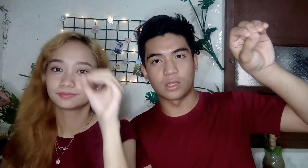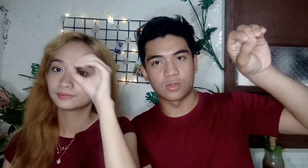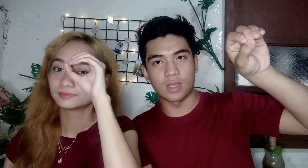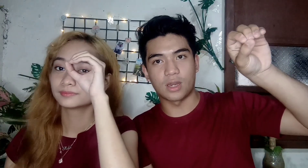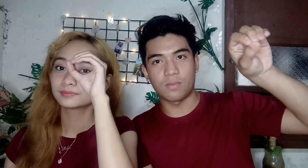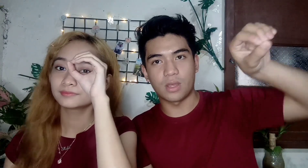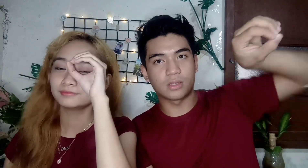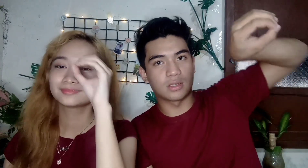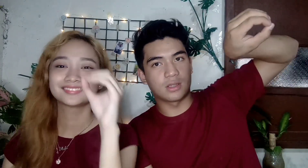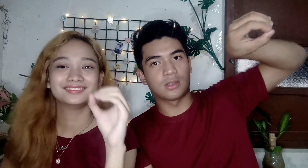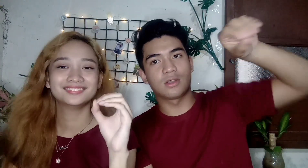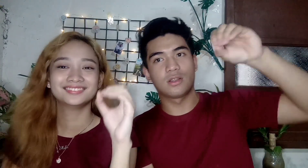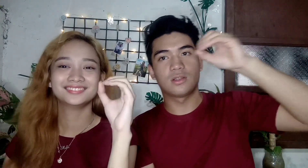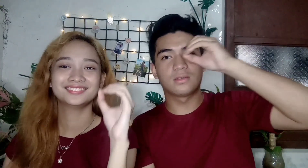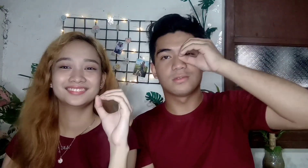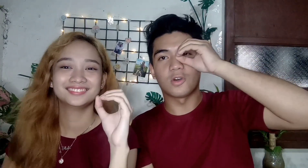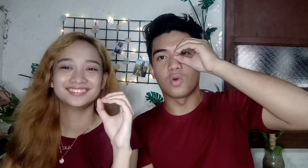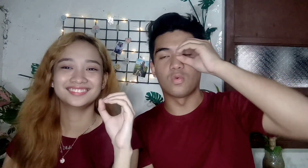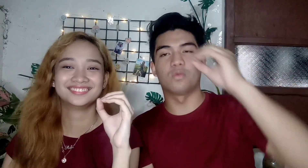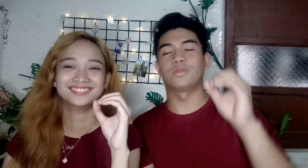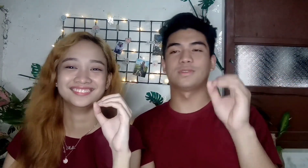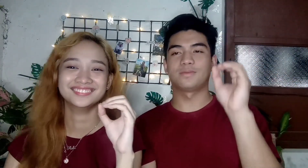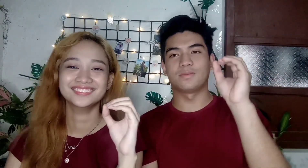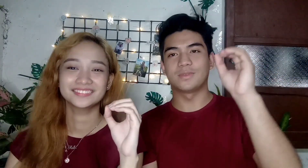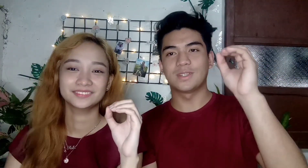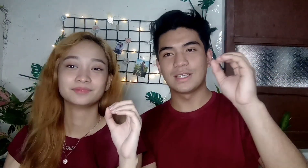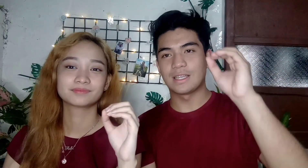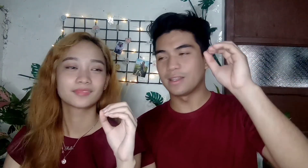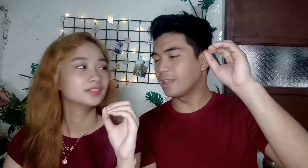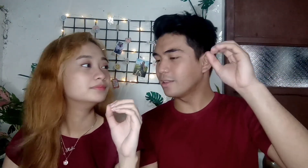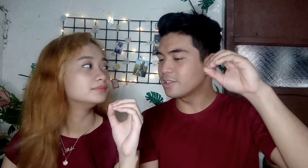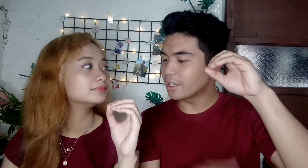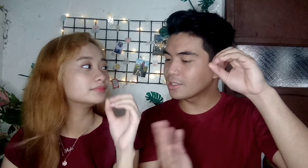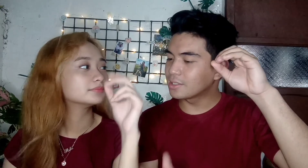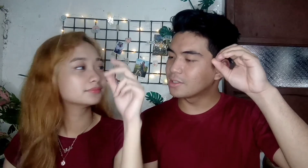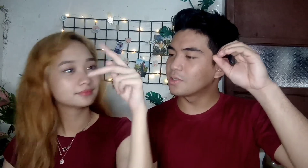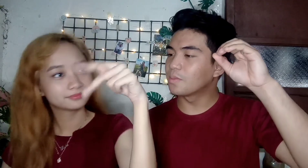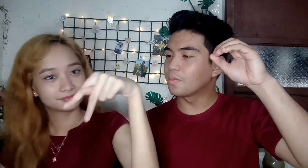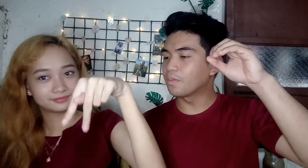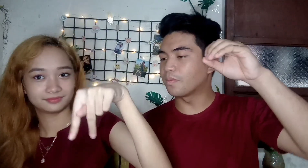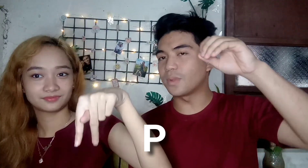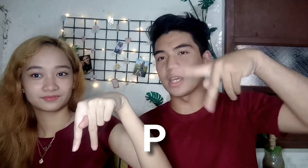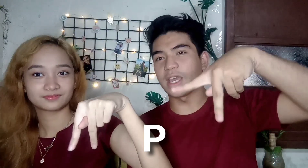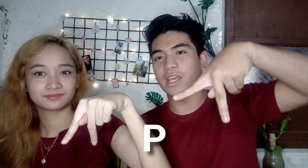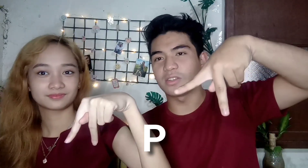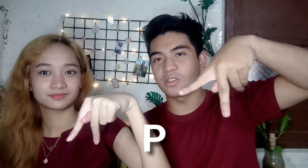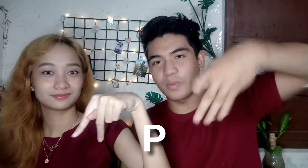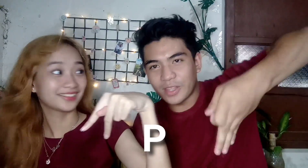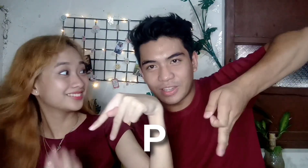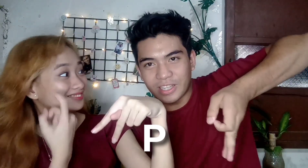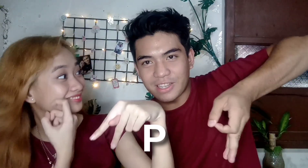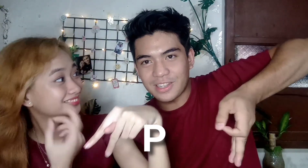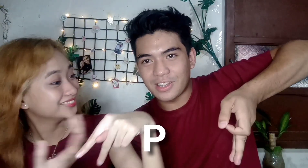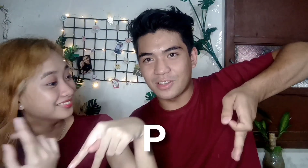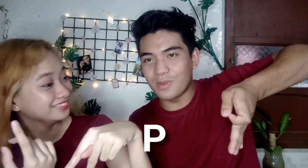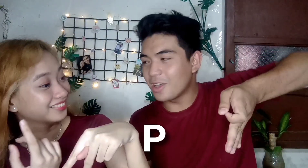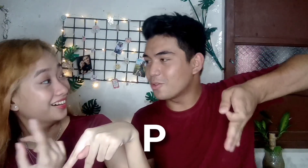Ganito sa harapan, ganyan. Oh. Then, next. P. Ayan, di ba? Hindi ganyan, eh. Di ba? Yung